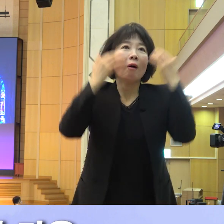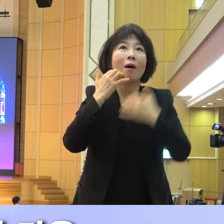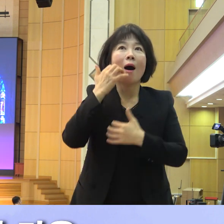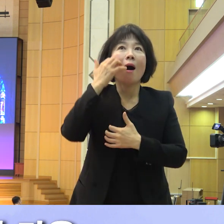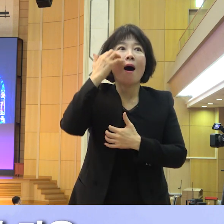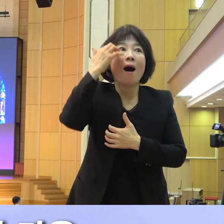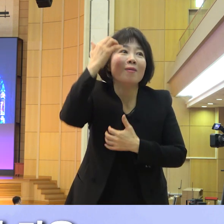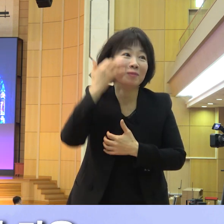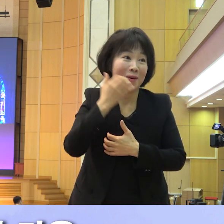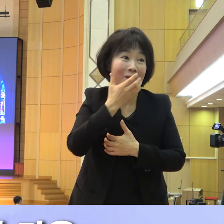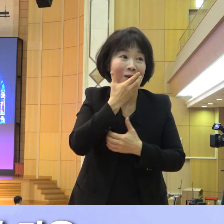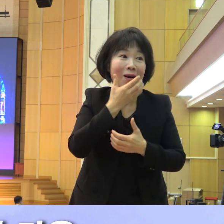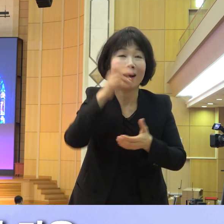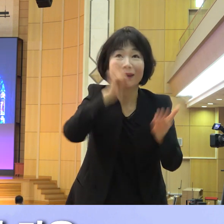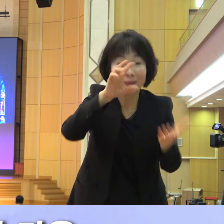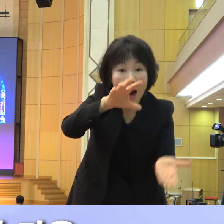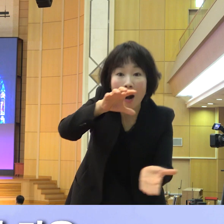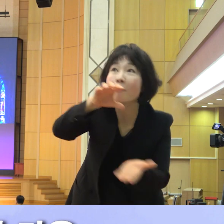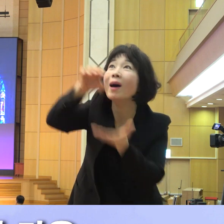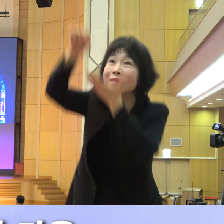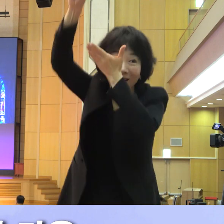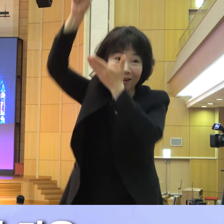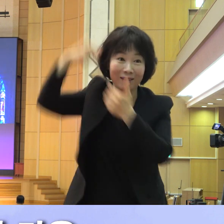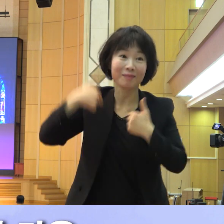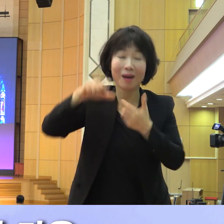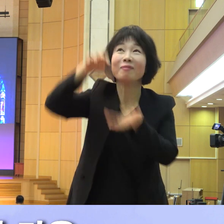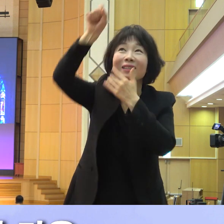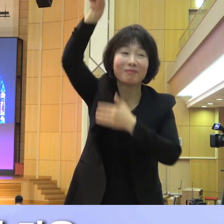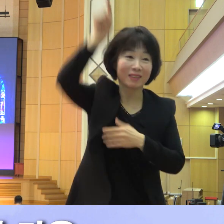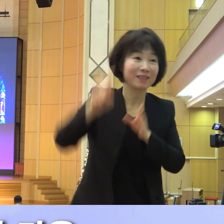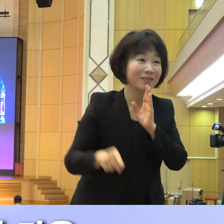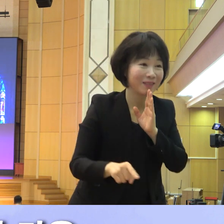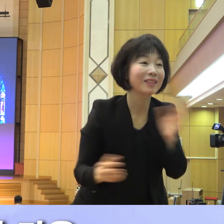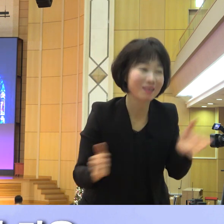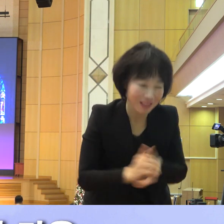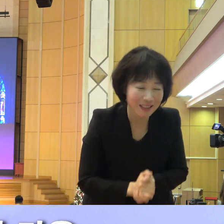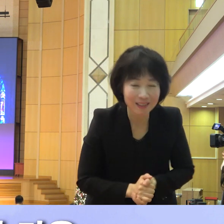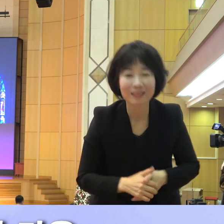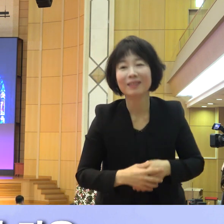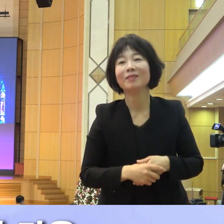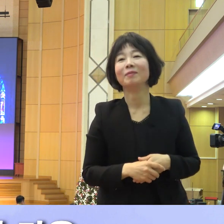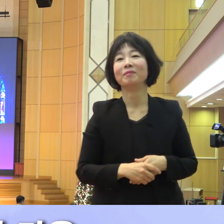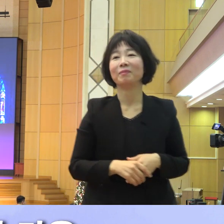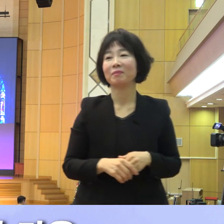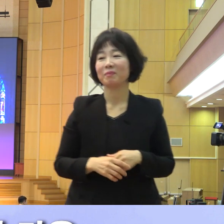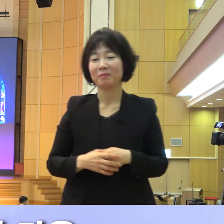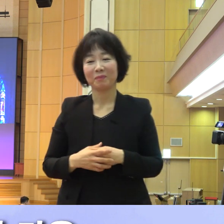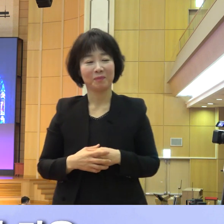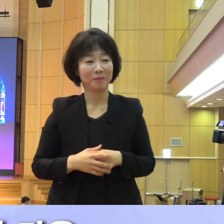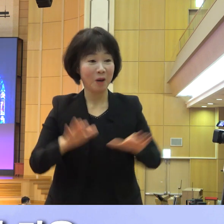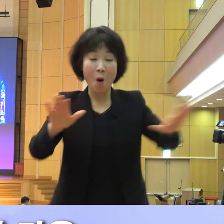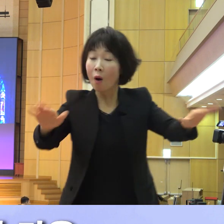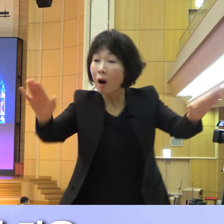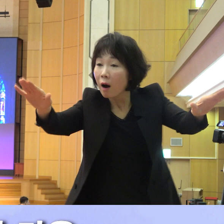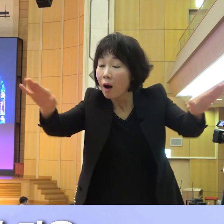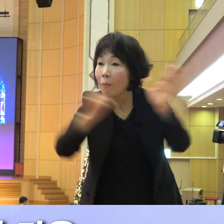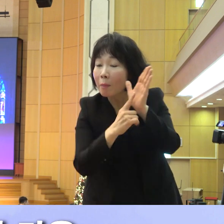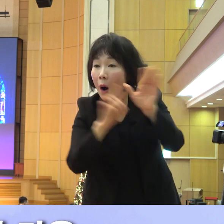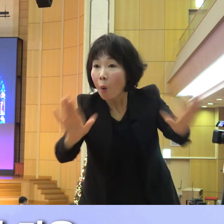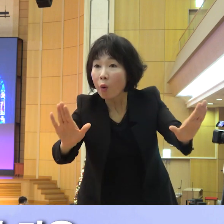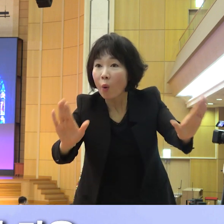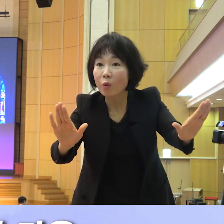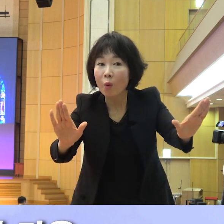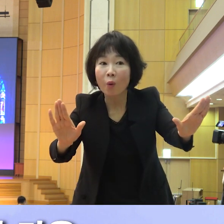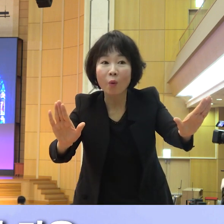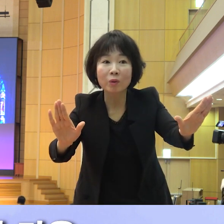되고 주님께 찬양 올려드리는 이런 찬양이 되었으면 좋겠습니다. 오늘 저녁